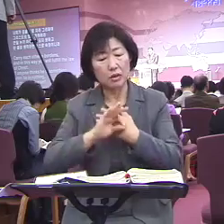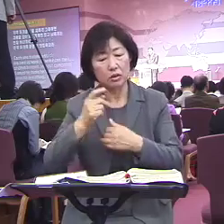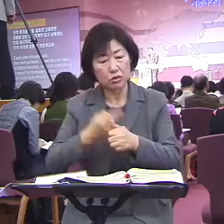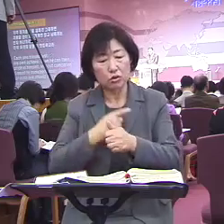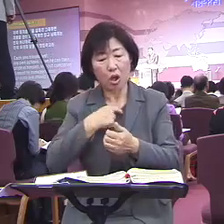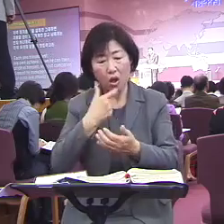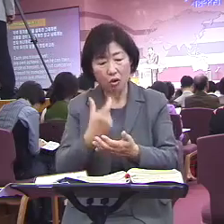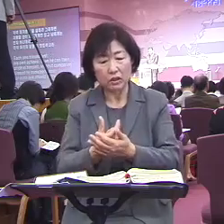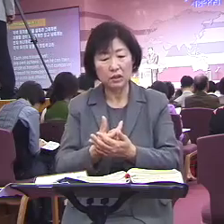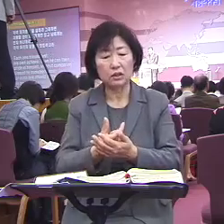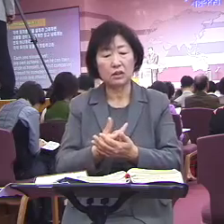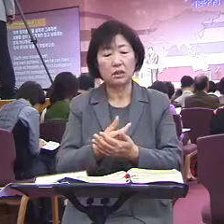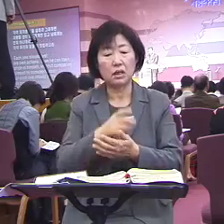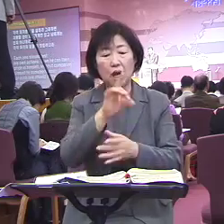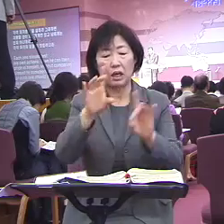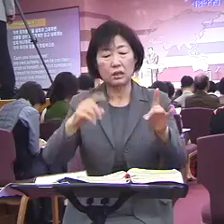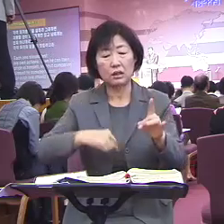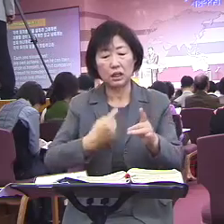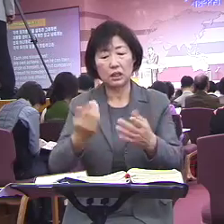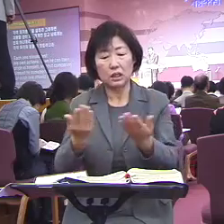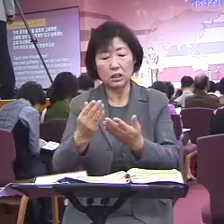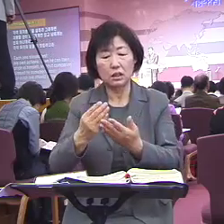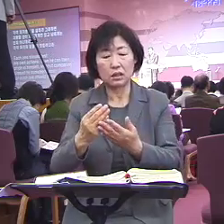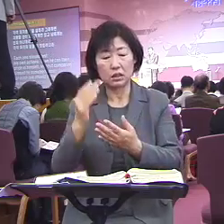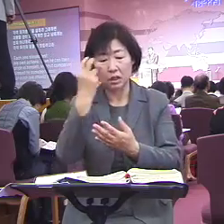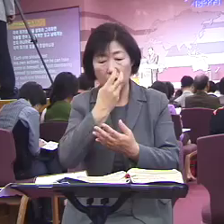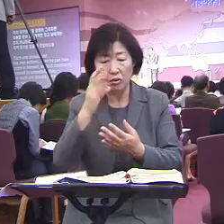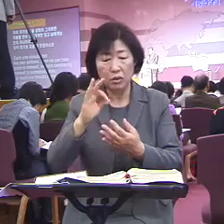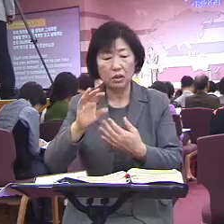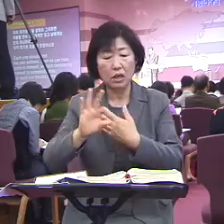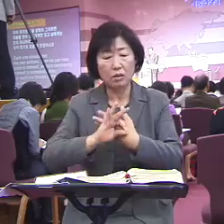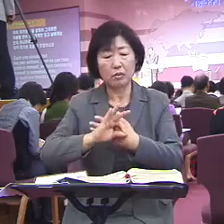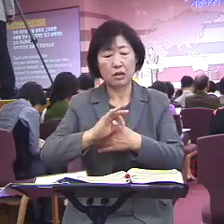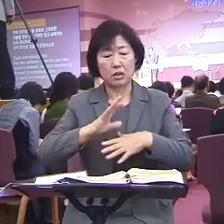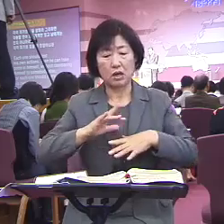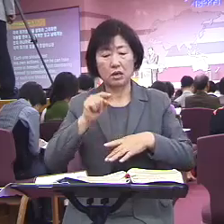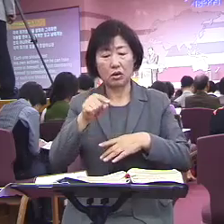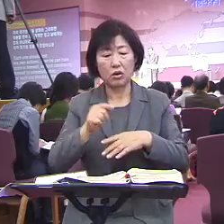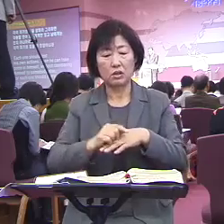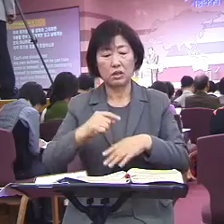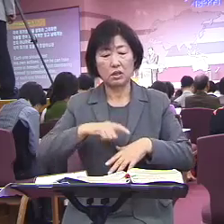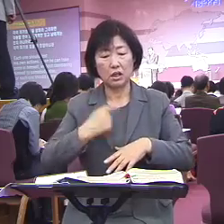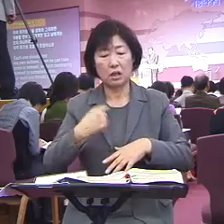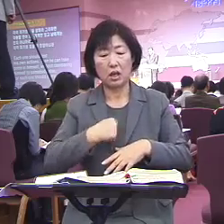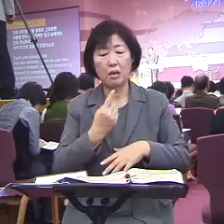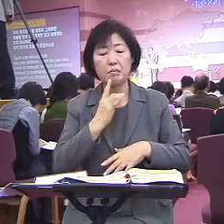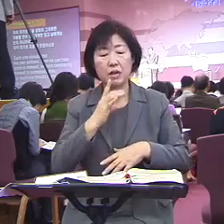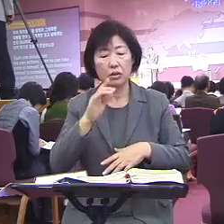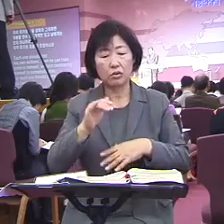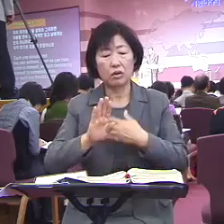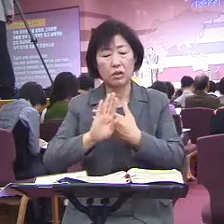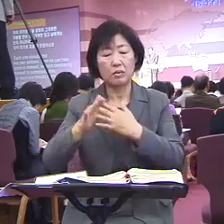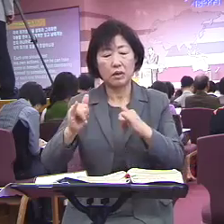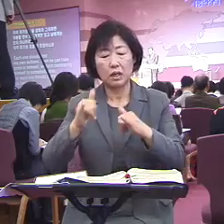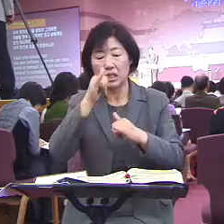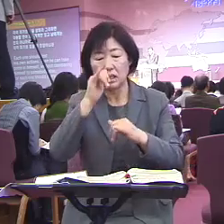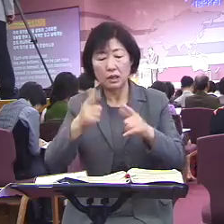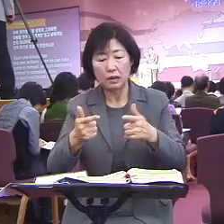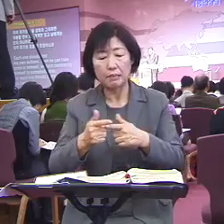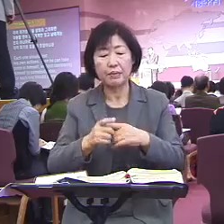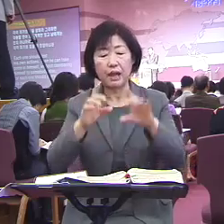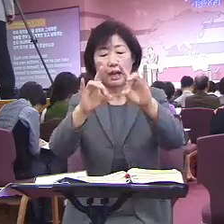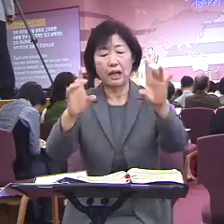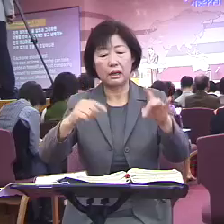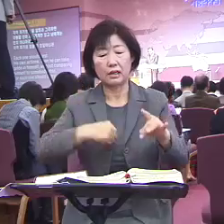스스로 속임이니라. 각각 자기 일을 살리라. 그리하면 자랑할 것이 자기에게만 있고 남에게는 있지 아니하리니.